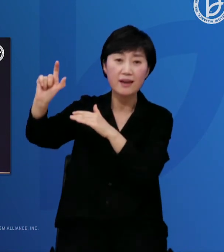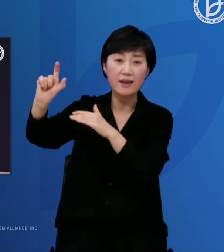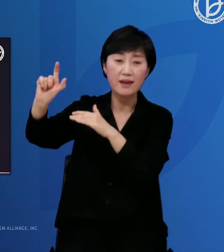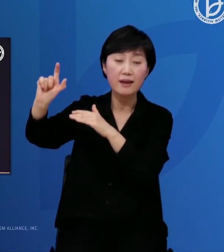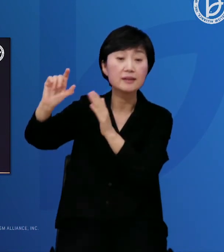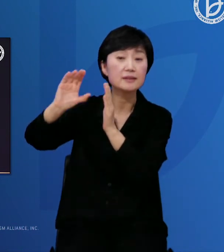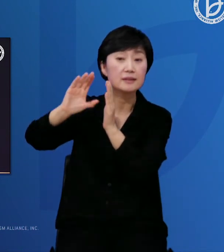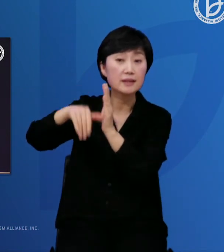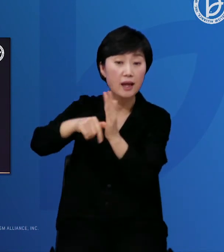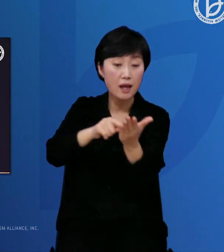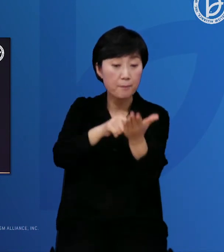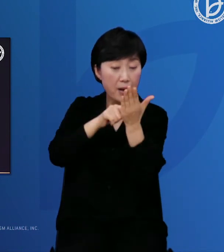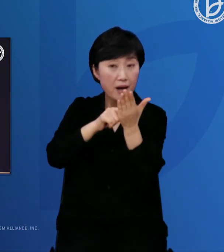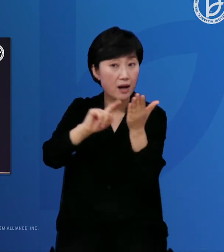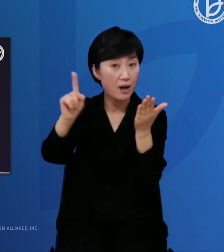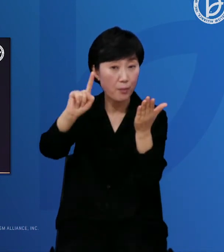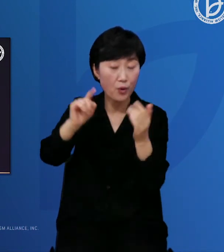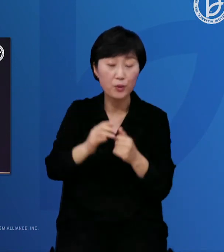있습니다. Bible records